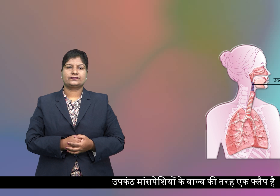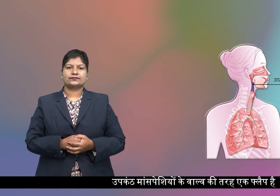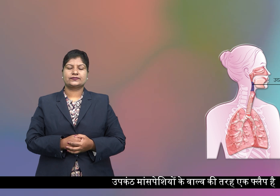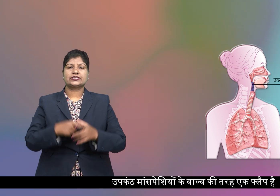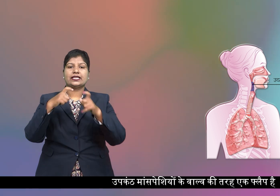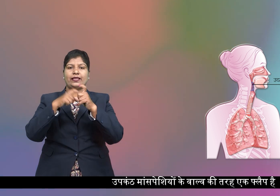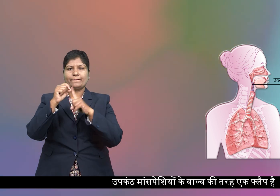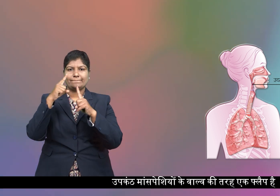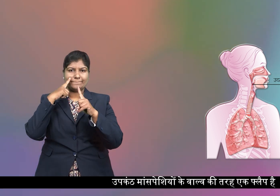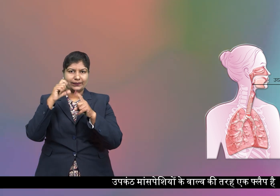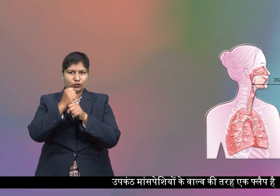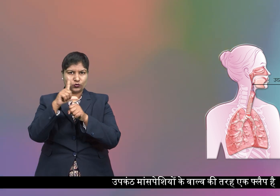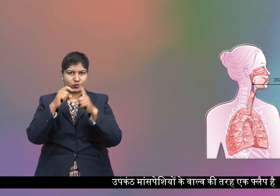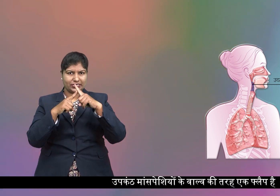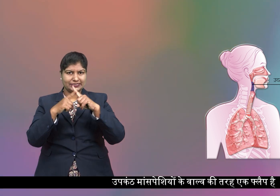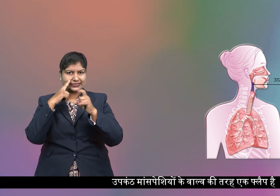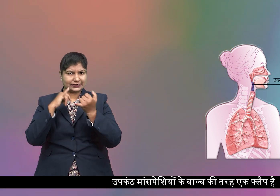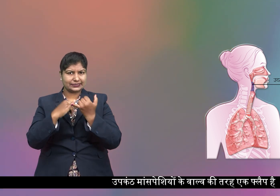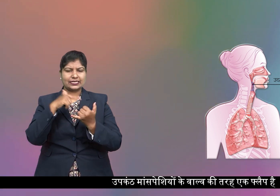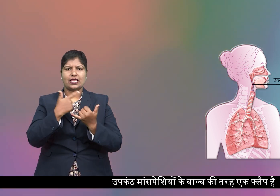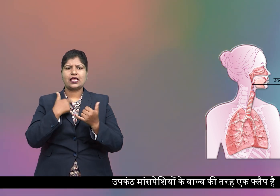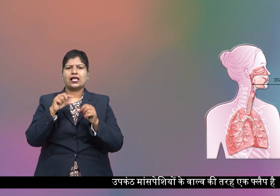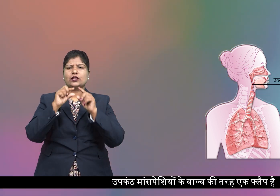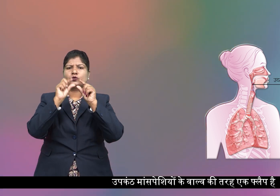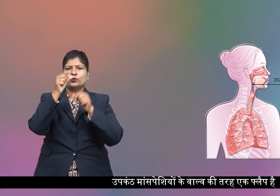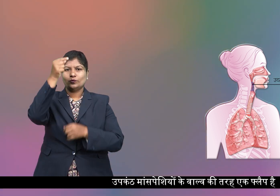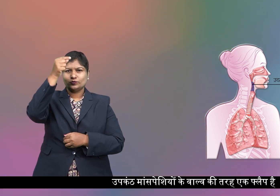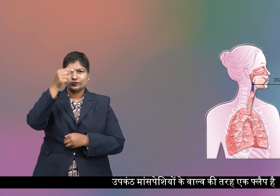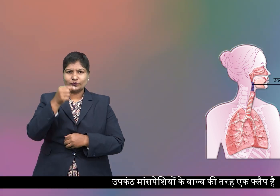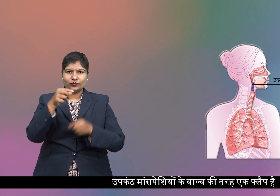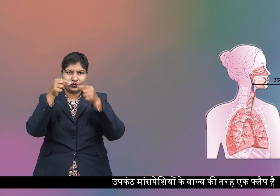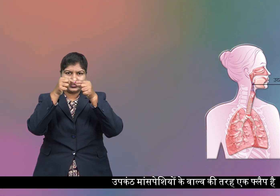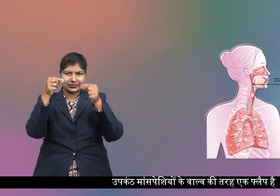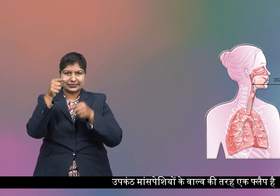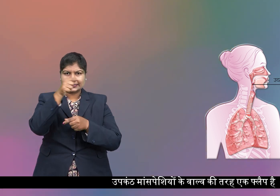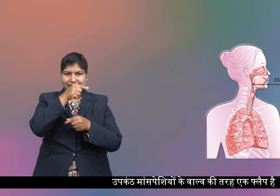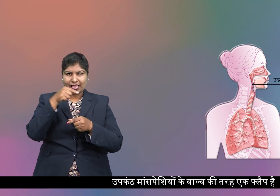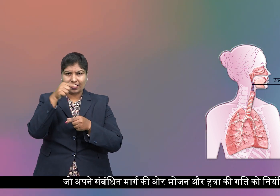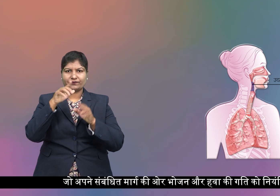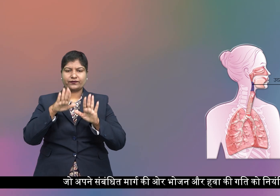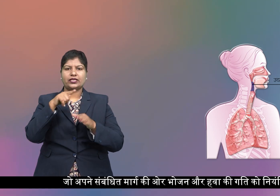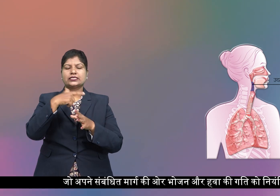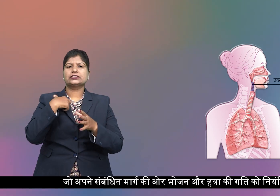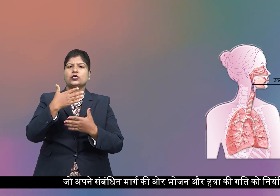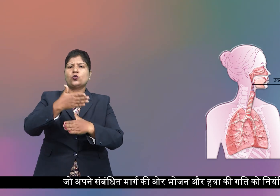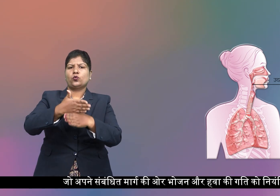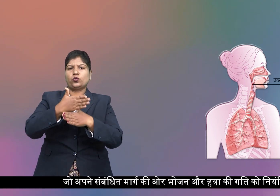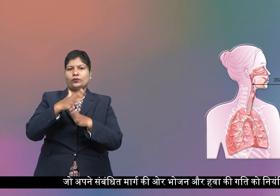उपकंठ मांसपेशियों के वाल्व की तरह एक फ्लैप है जो अपने